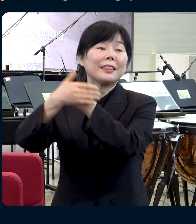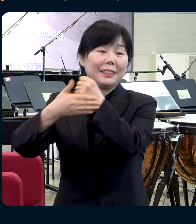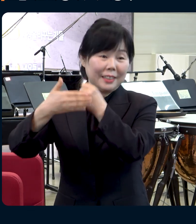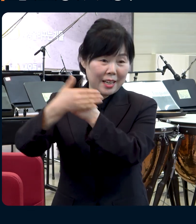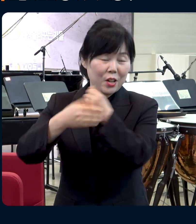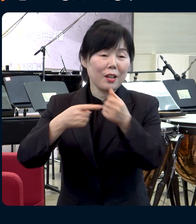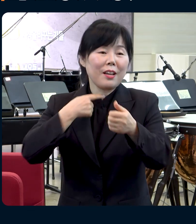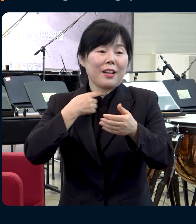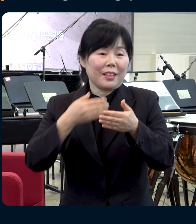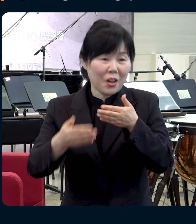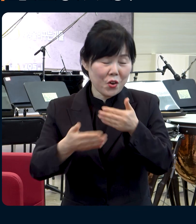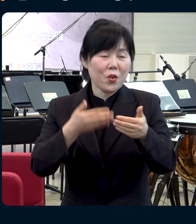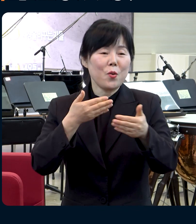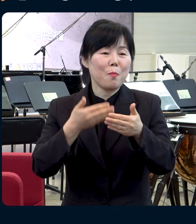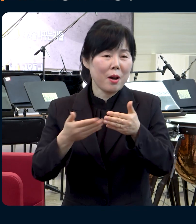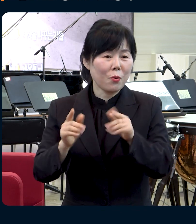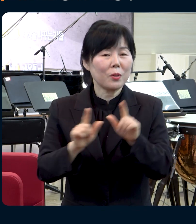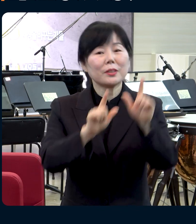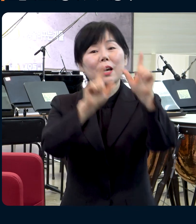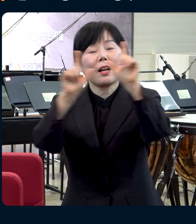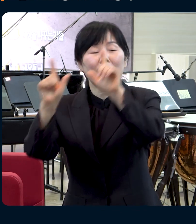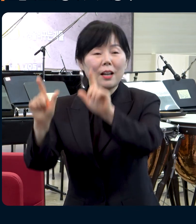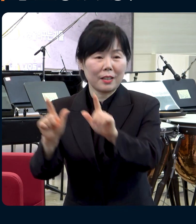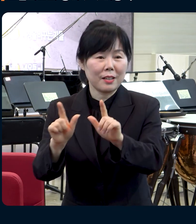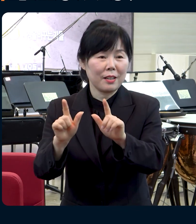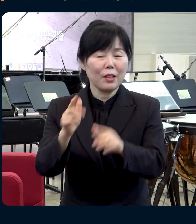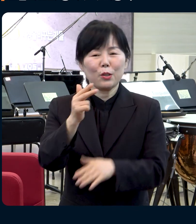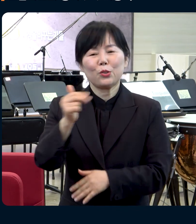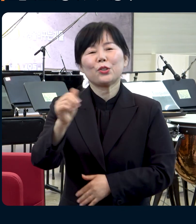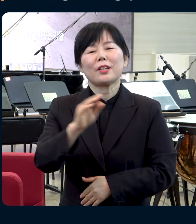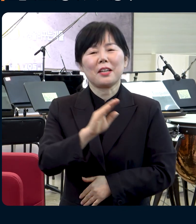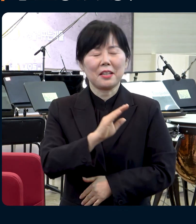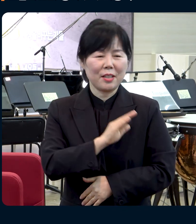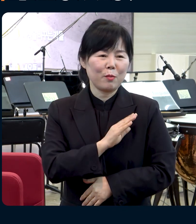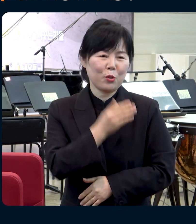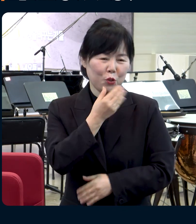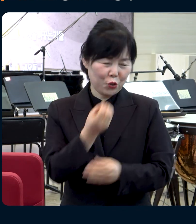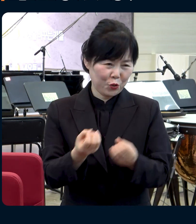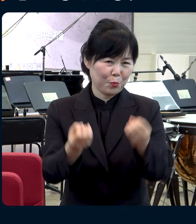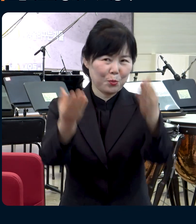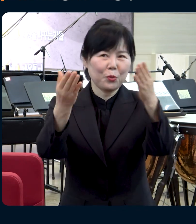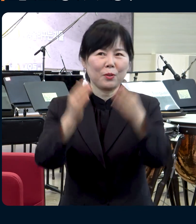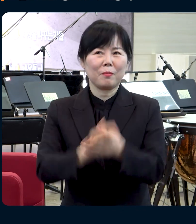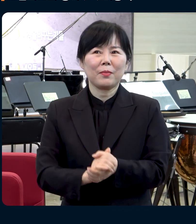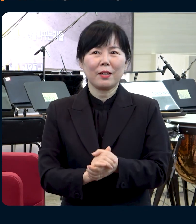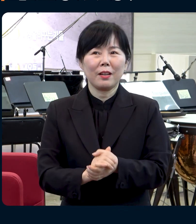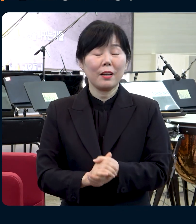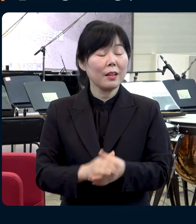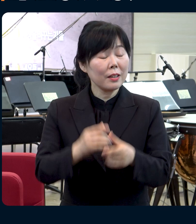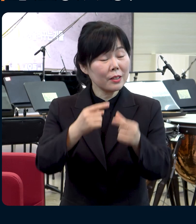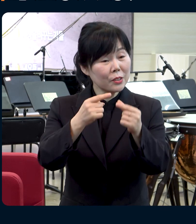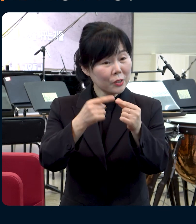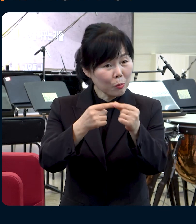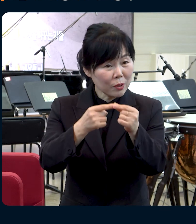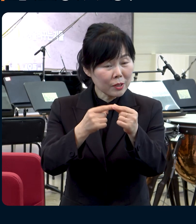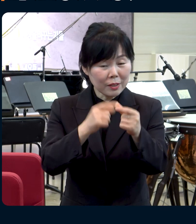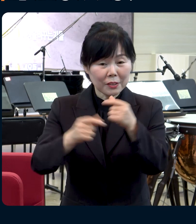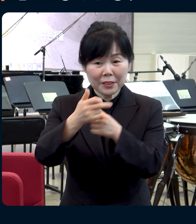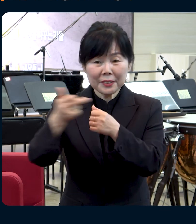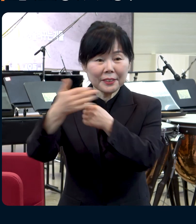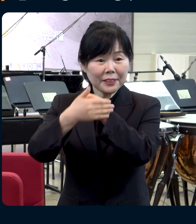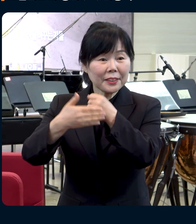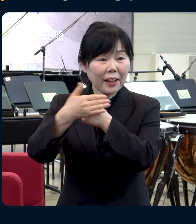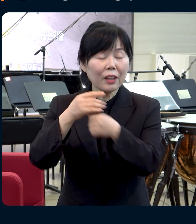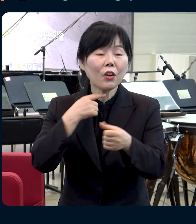경험하지 못했던 더 큰 은혜를 경험하신 여러분 모두가 되시길 주의 이름으로 축원합니다. 첫 번째로요, 더 큰 은혜를